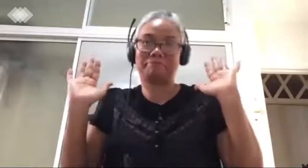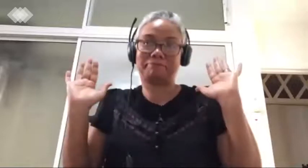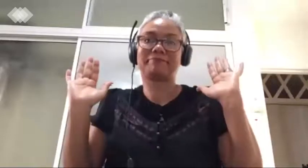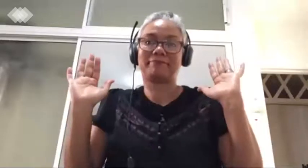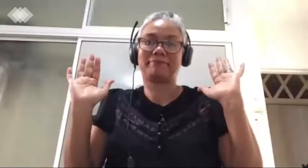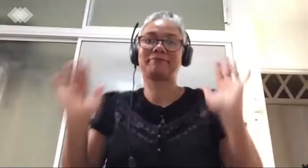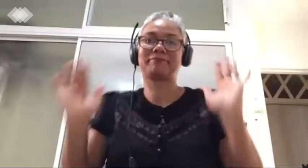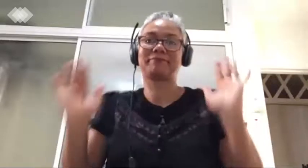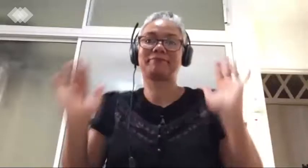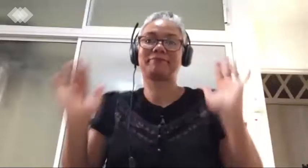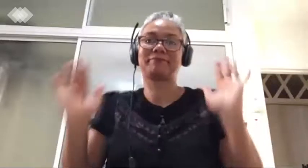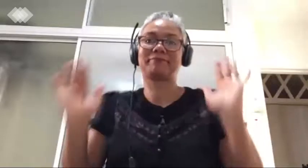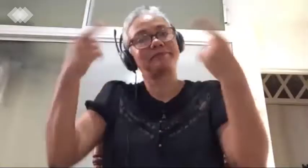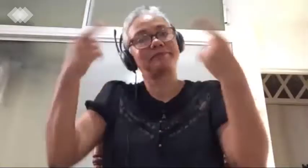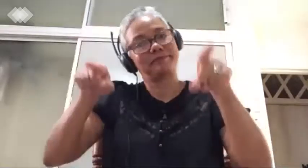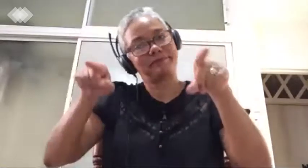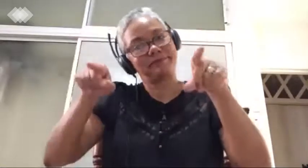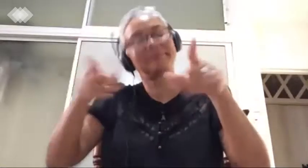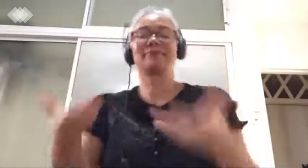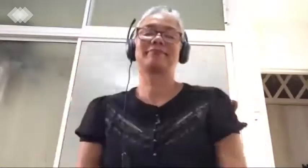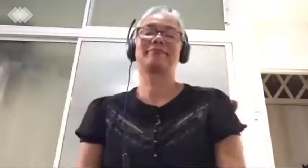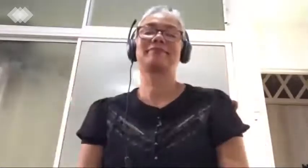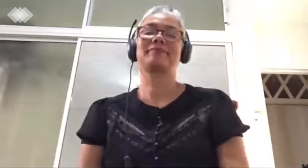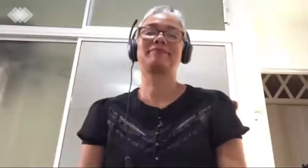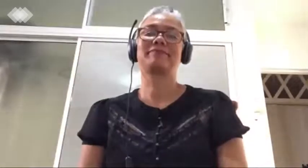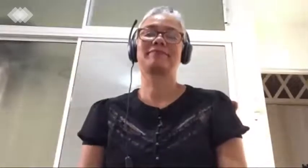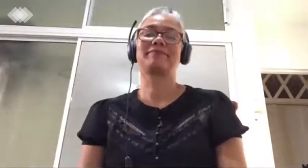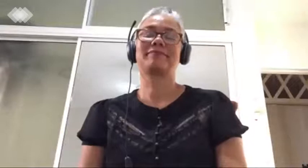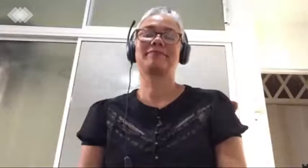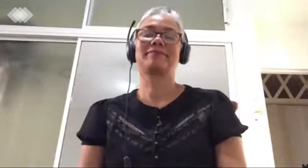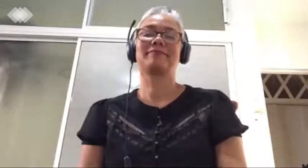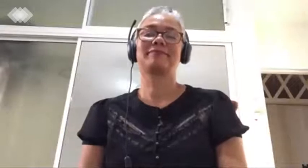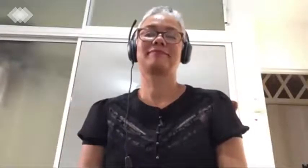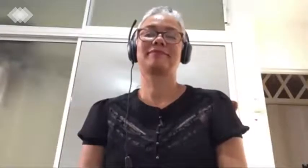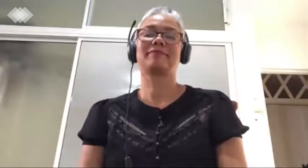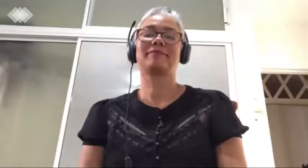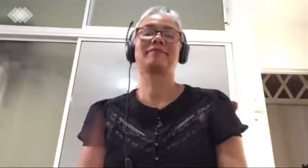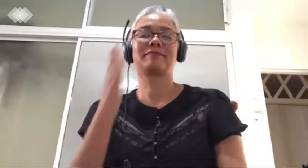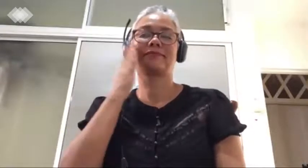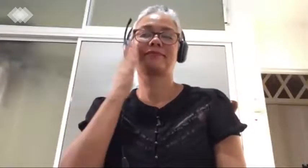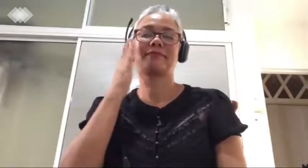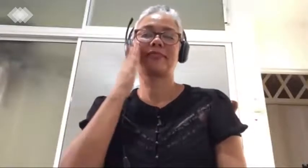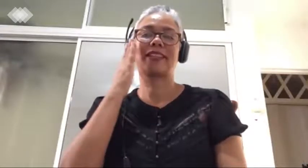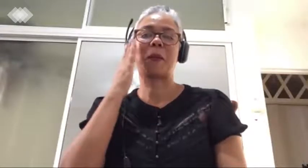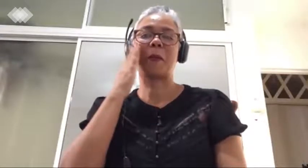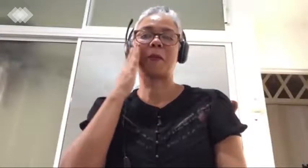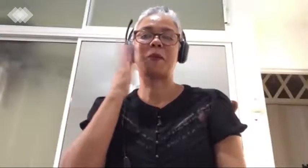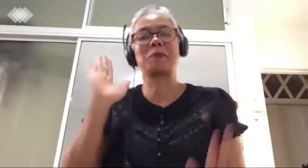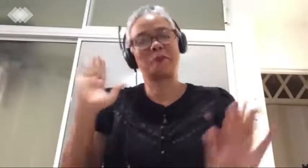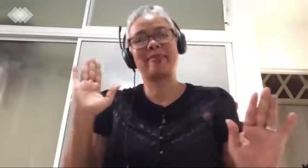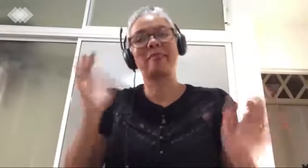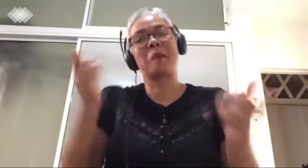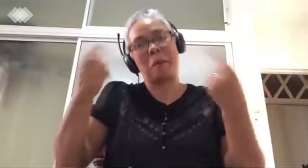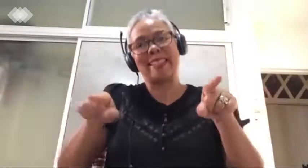reaccionar y bueno, pero ya creo que estamos acostumbrados a eso porque cada uno de los que están aquí, pues ese es el día a día